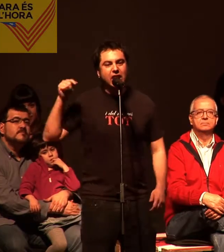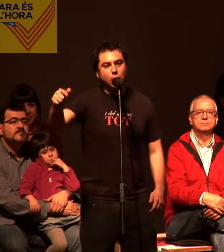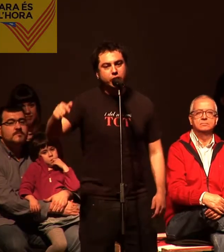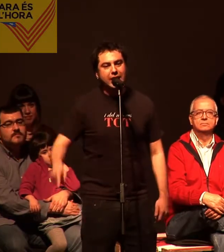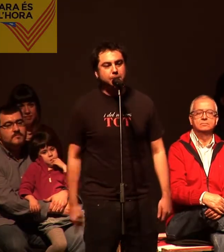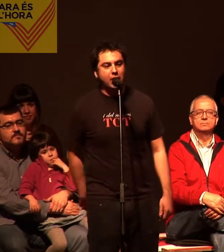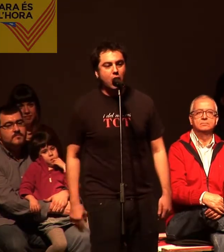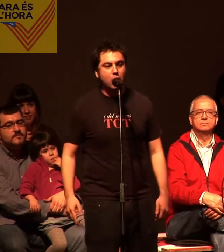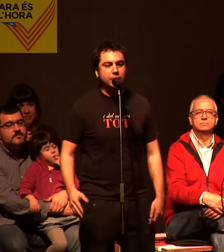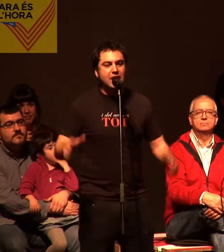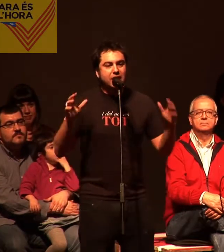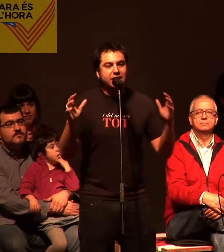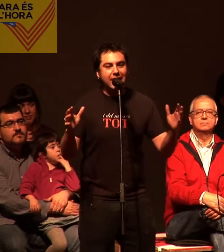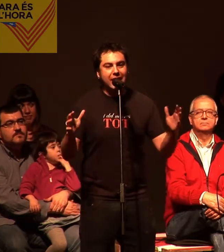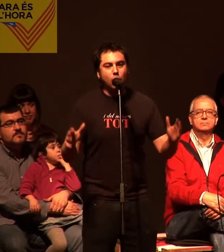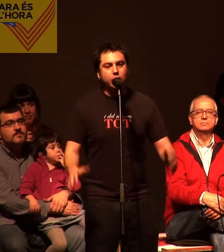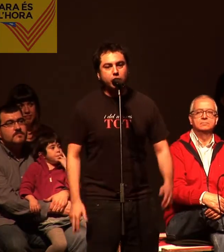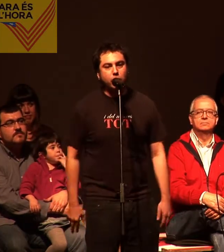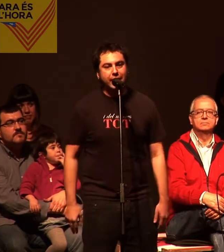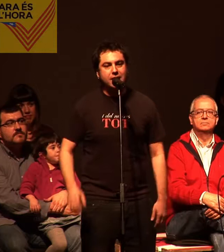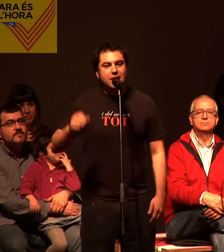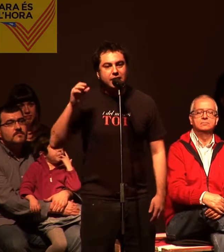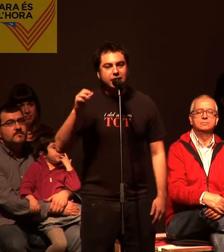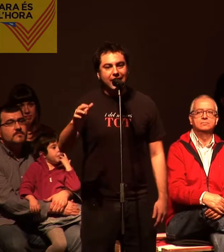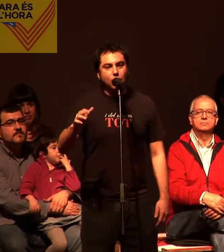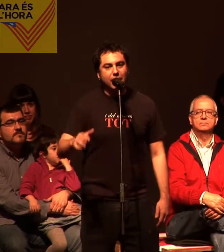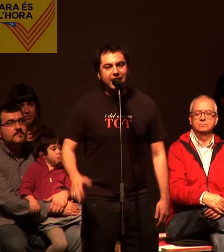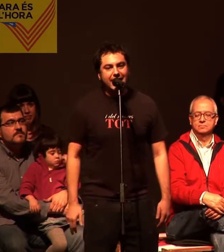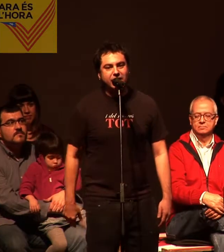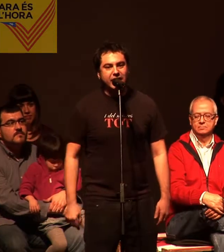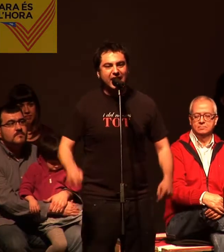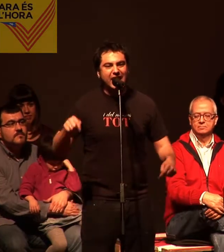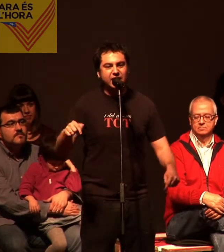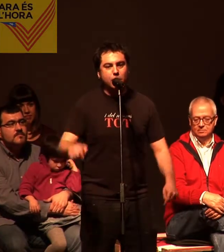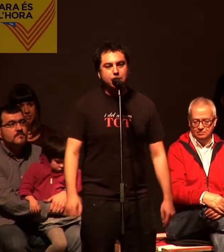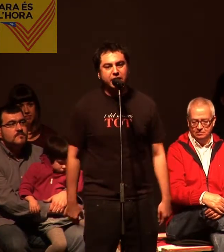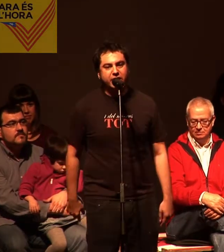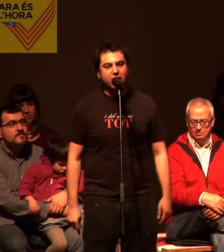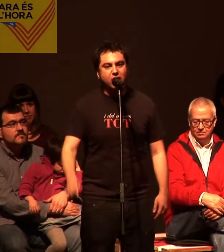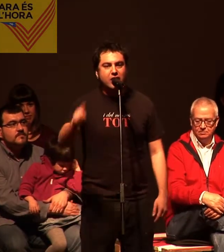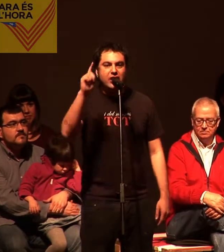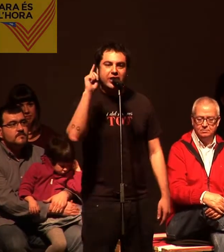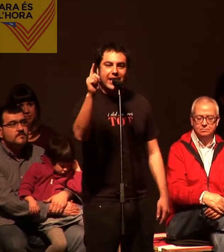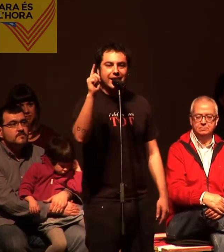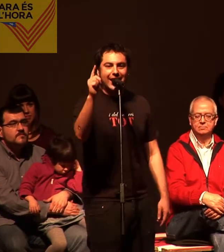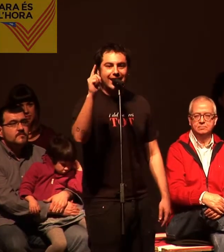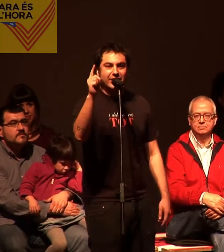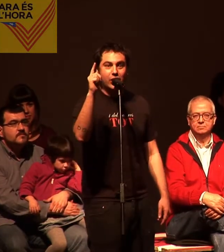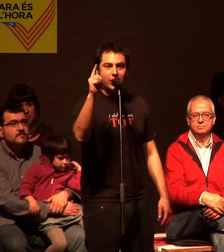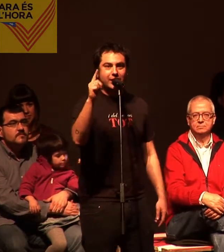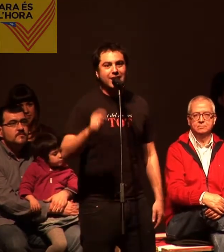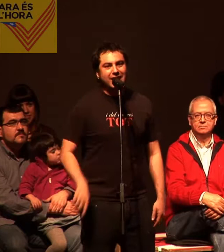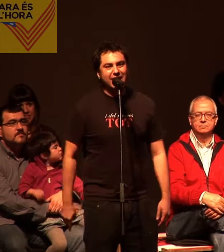mordasses, il·lustres prohoms de la cultura, de l'obediència i la submissió. I